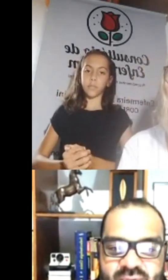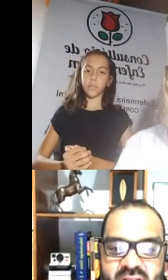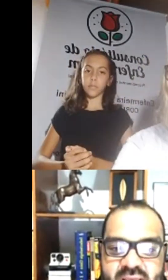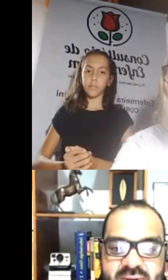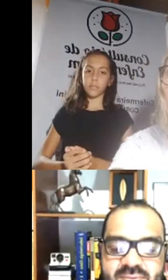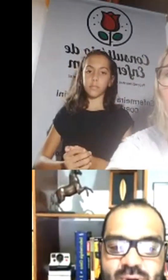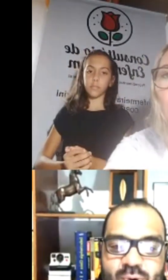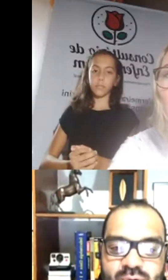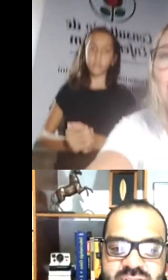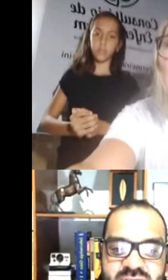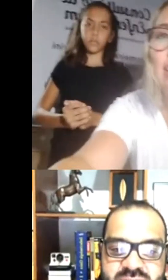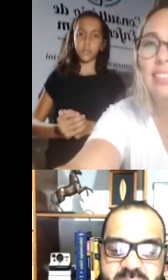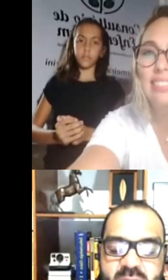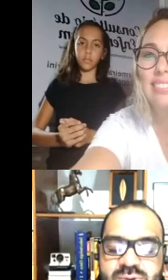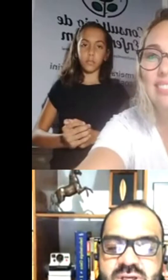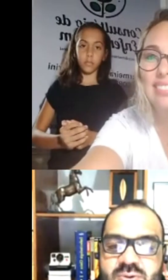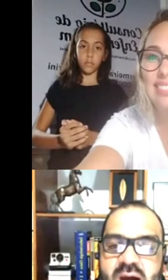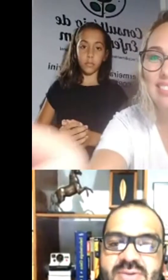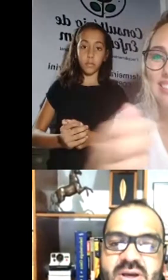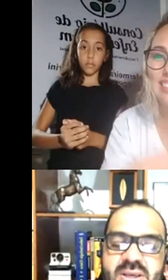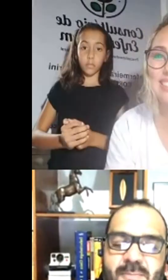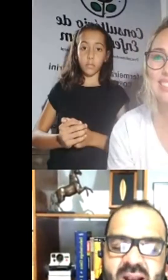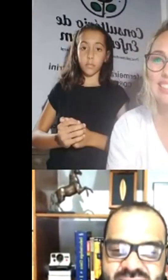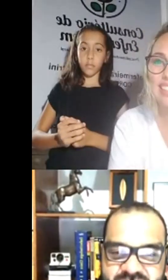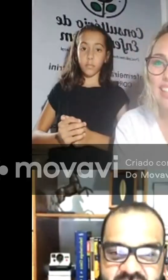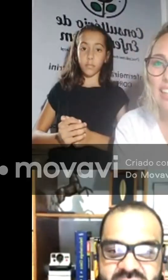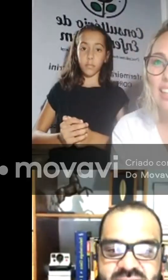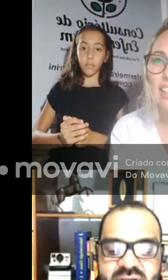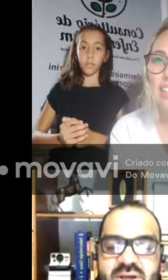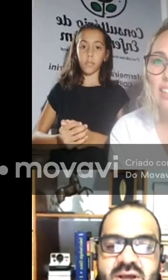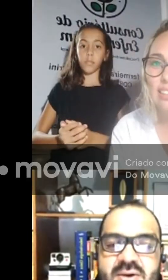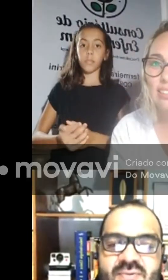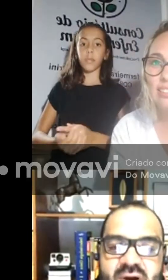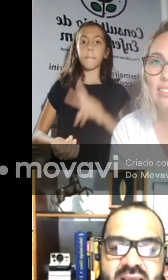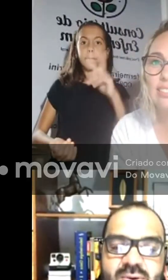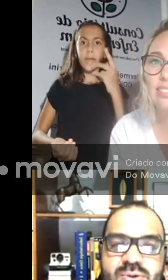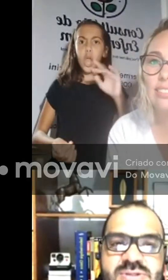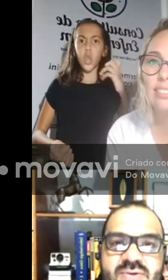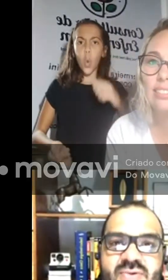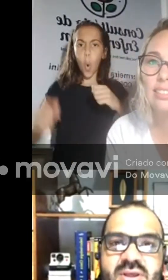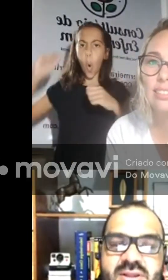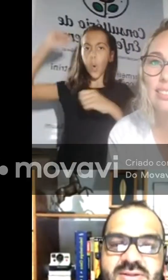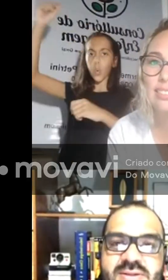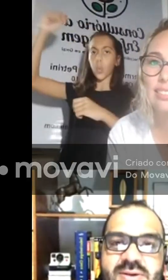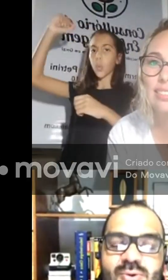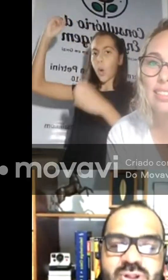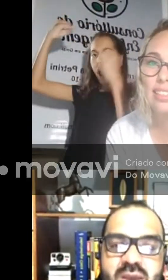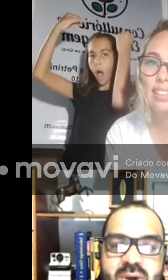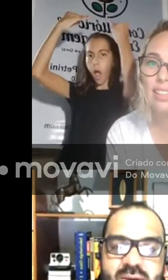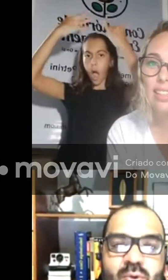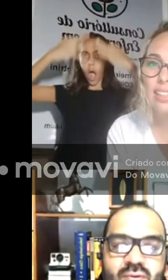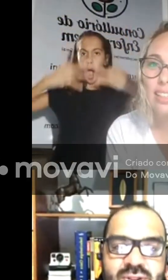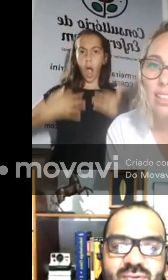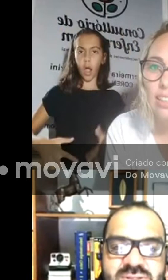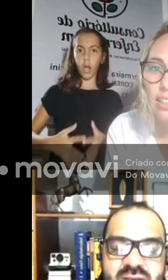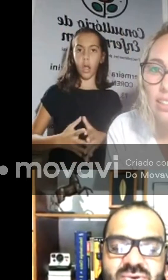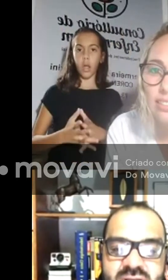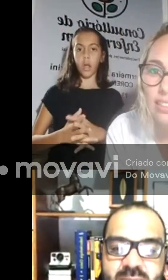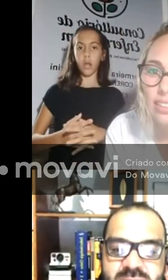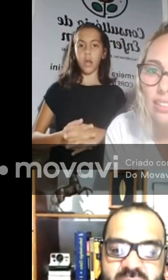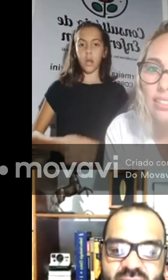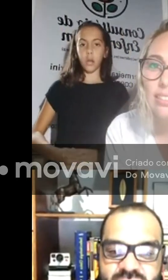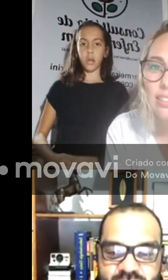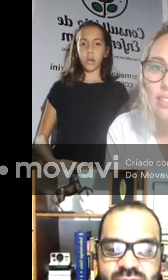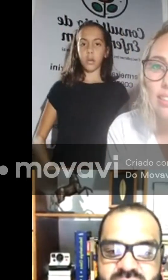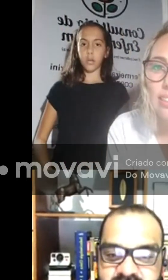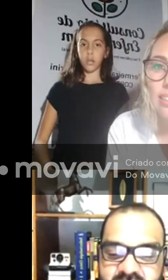que eu te falei, neurologista, bem conceituado aqui, palestrante. Vai, inclusive, o tema que eu convido você, Jana, mais